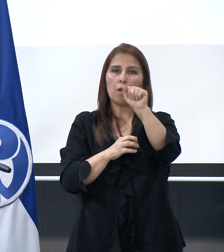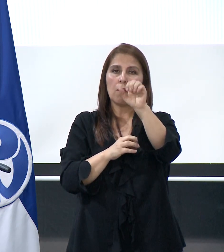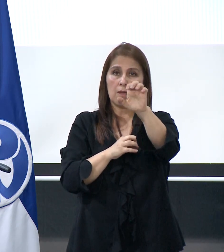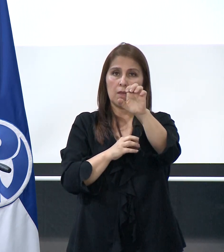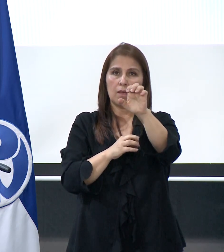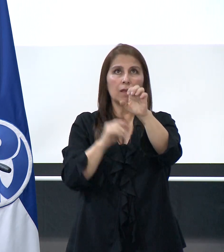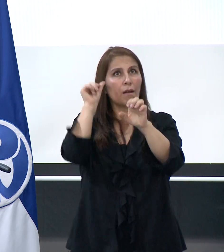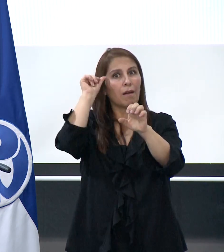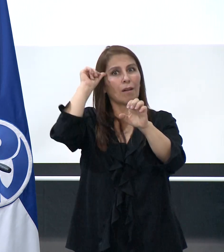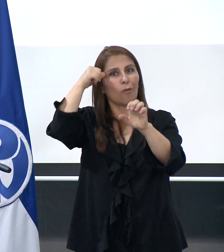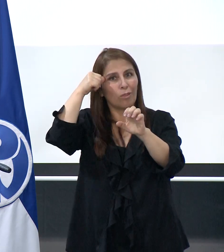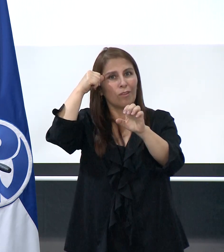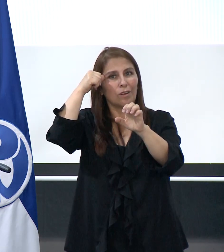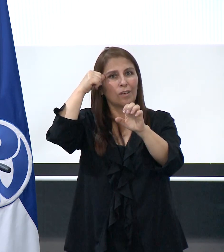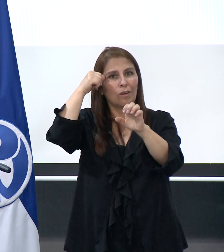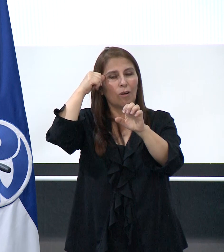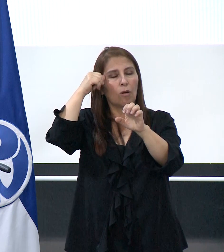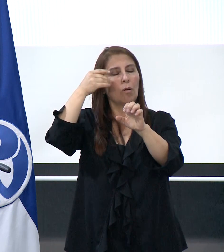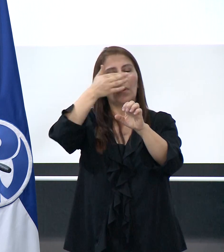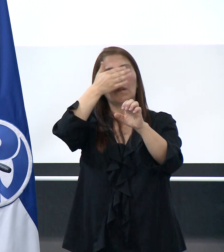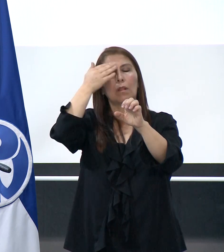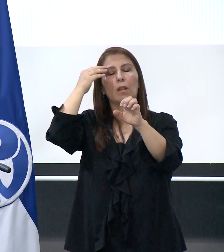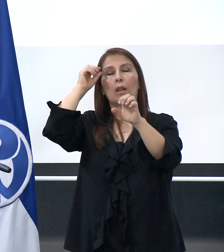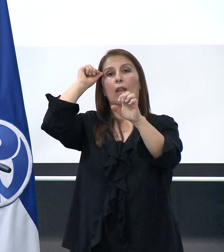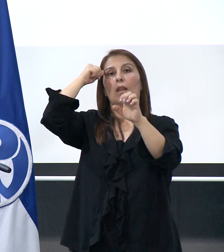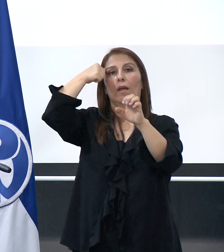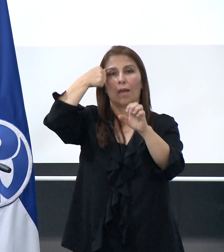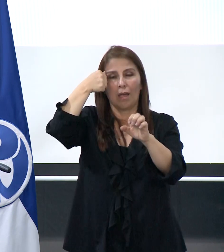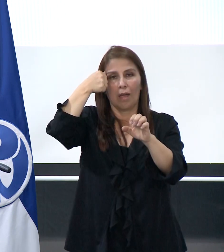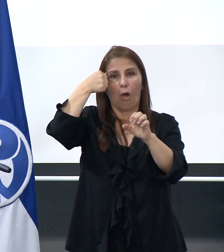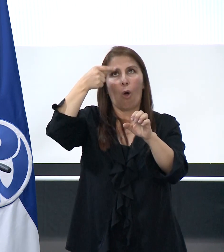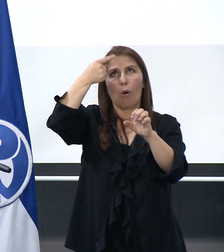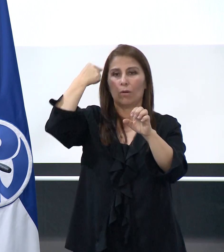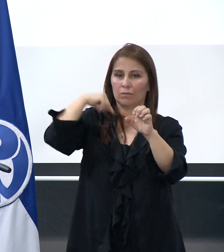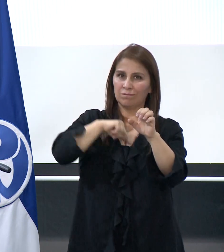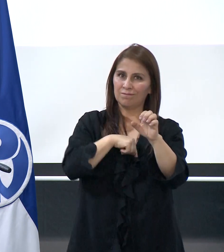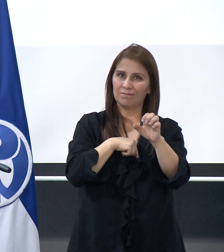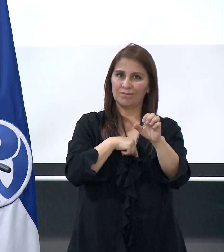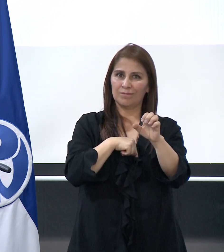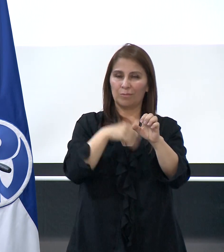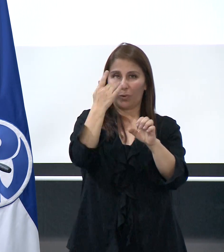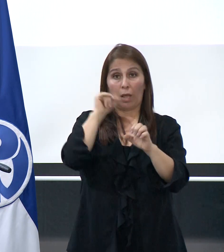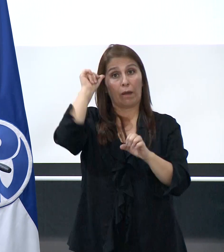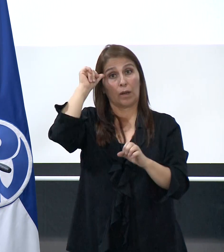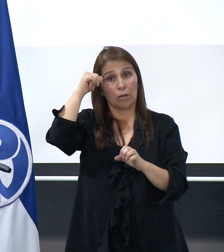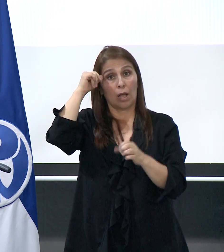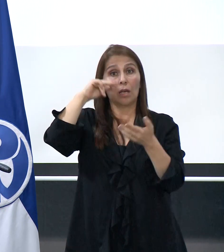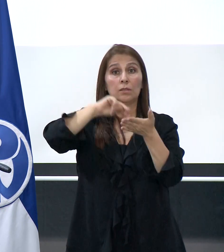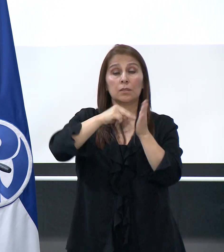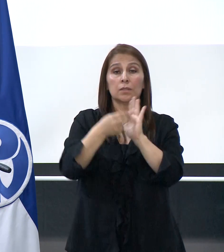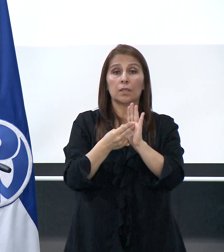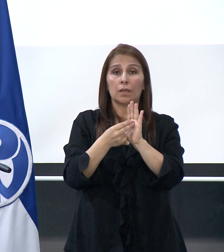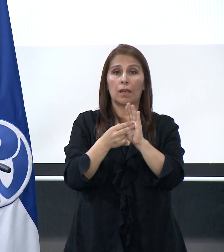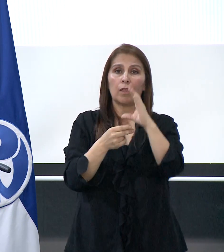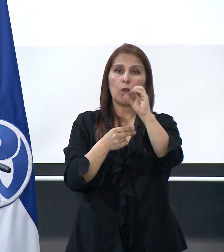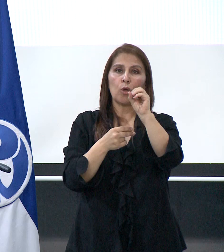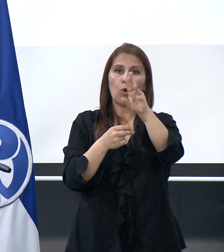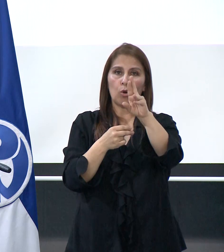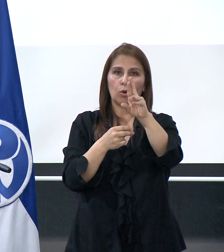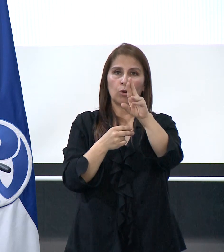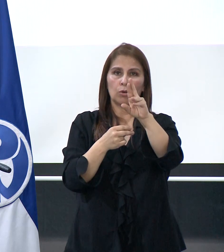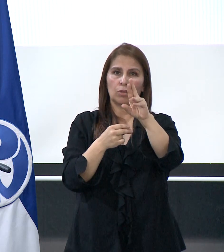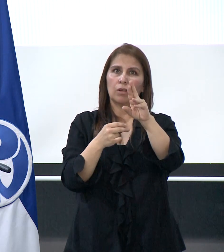de nuevo por la mente o en sentido estricto por el corazón sabiendo que recordar viene de core core dish que significa